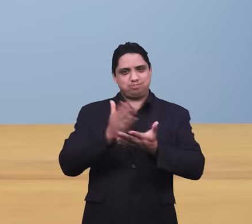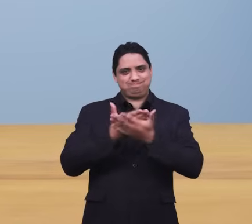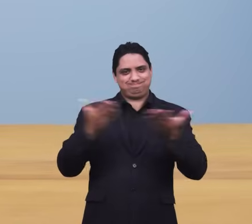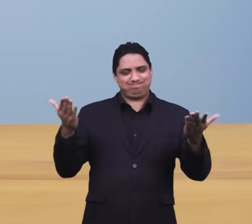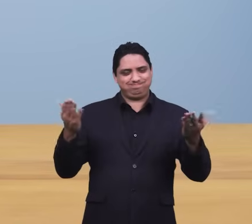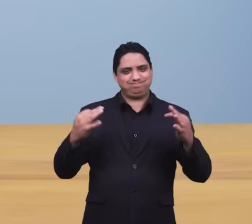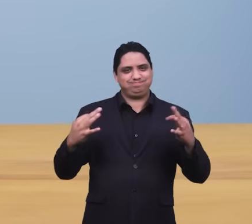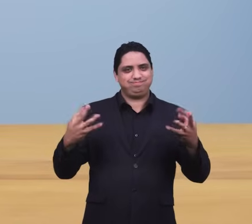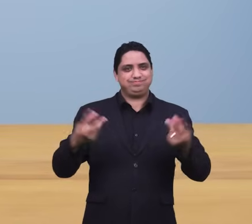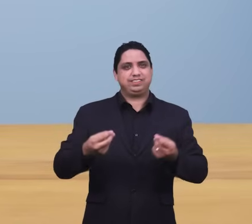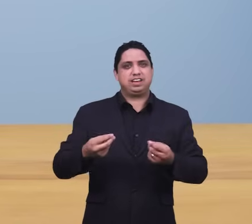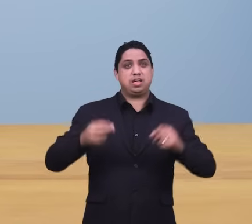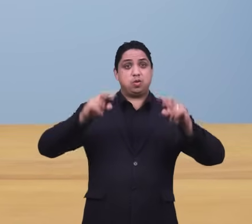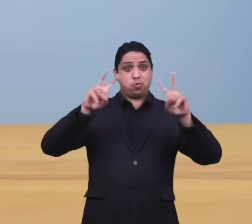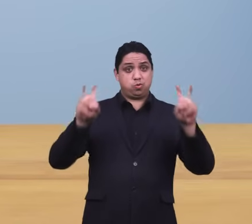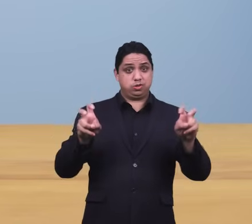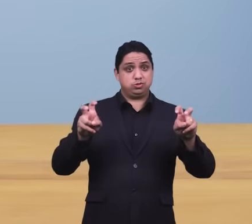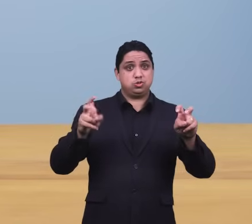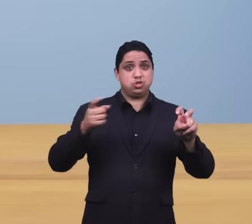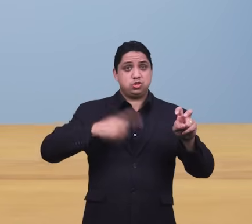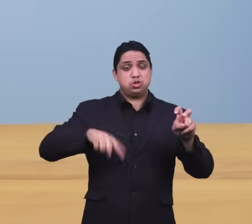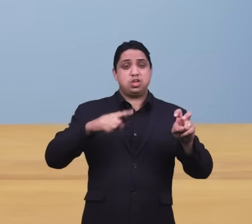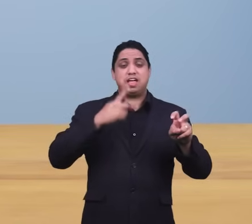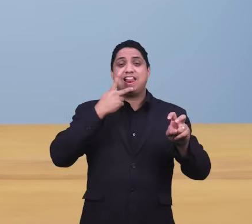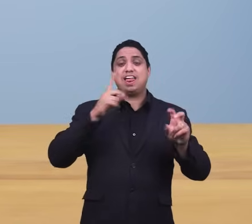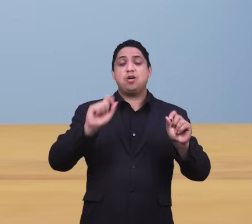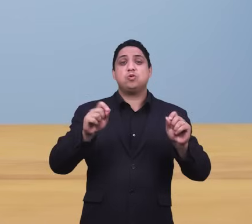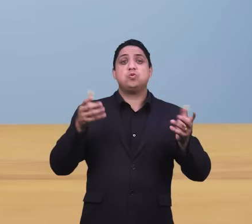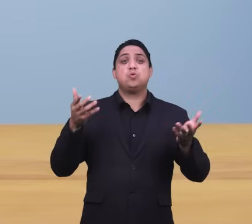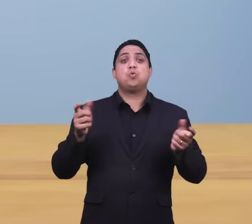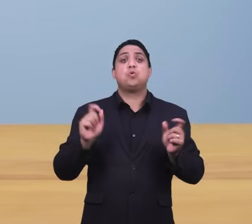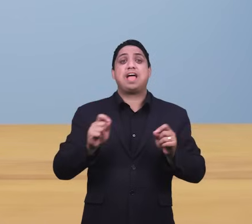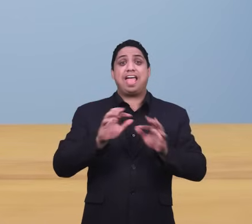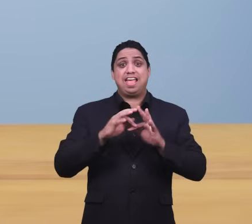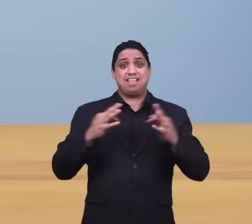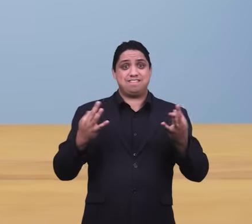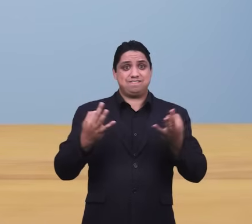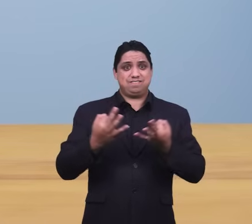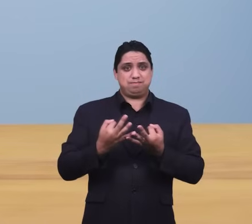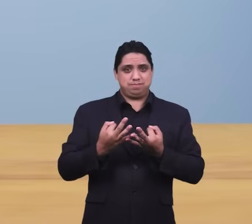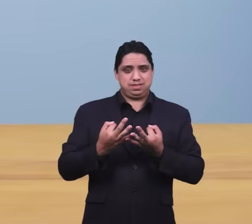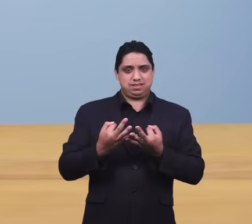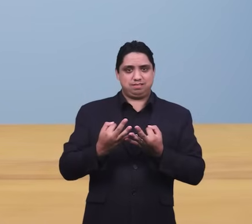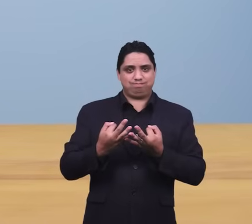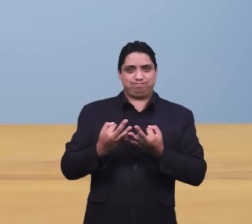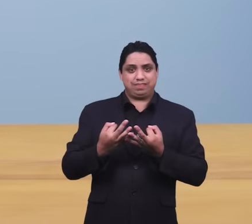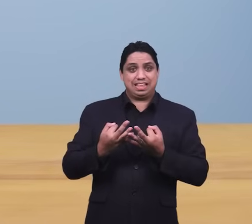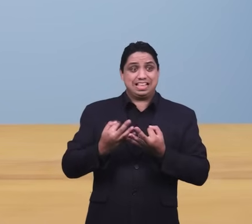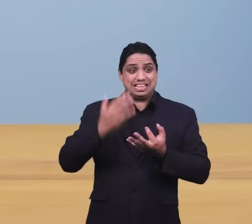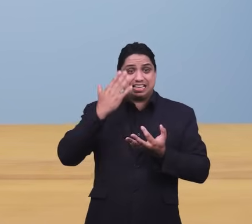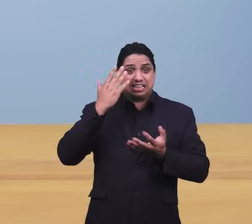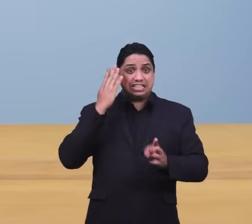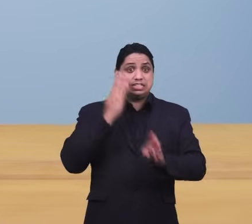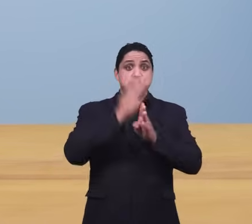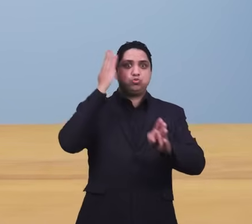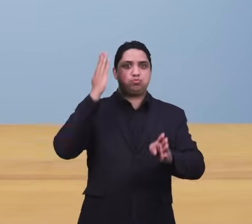assistem. O tema que vamos abordar hoje é sobre a família recebendo o diagnóstico.